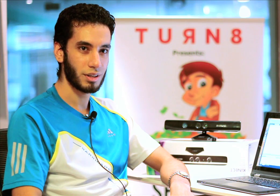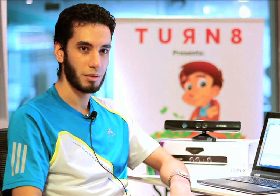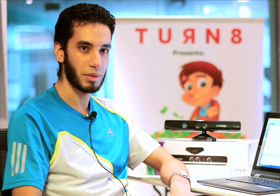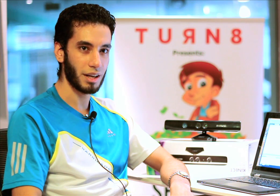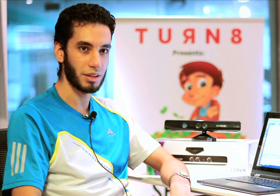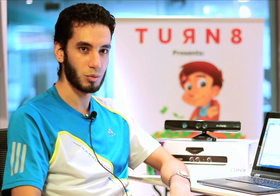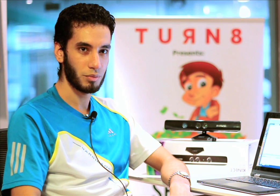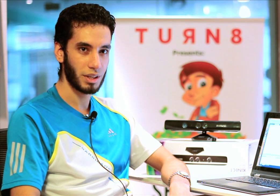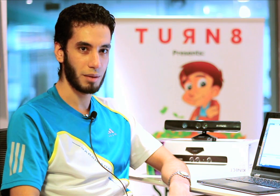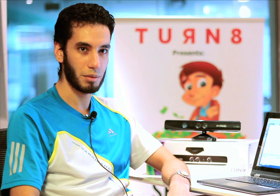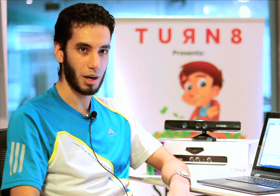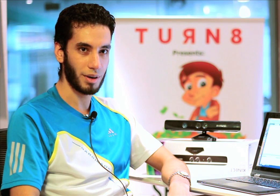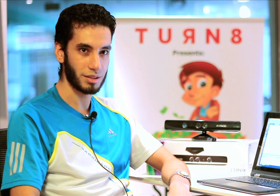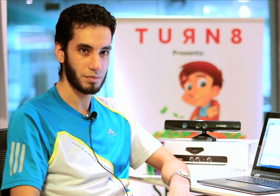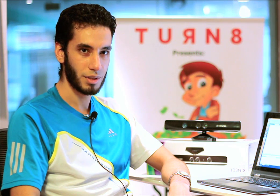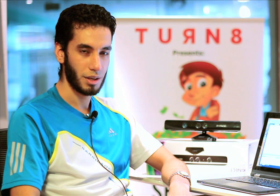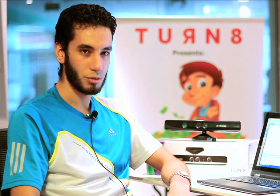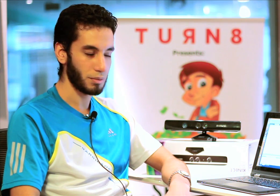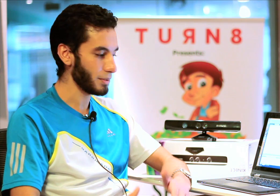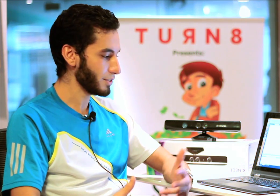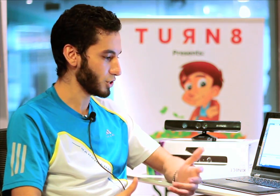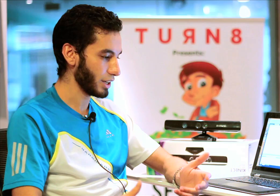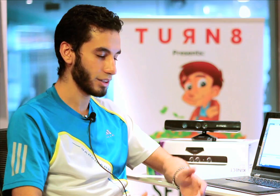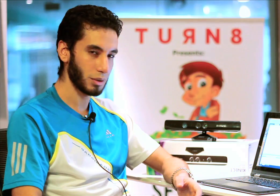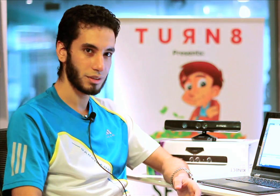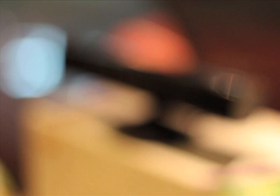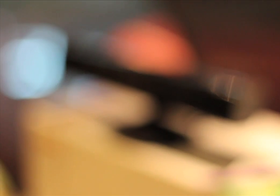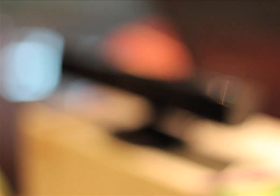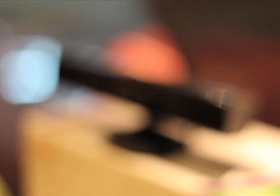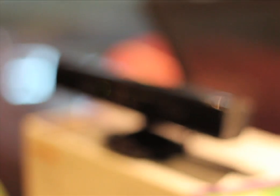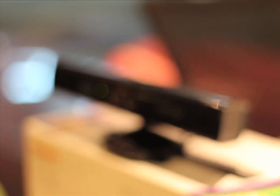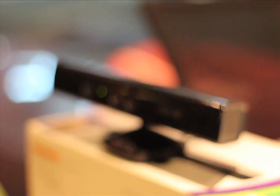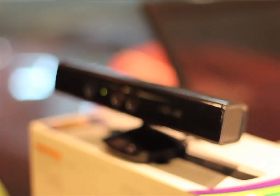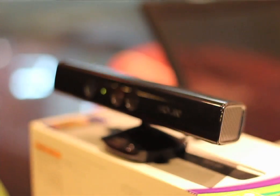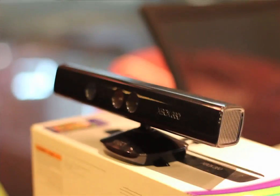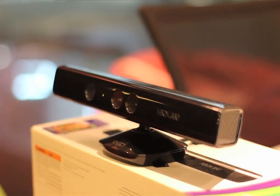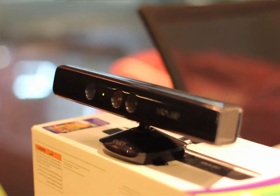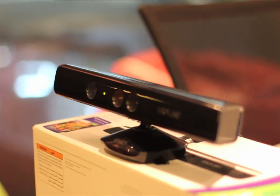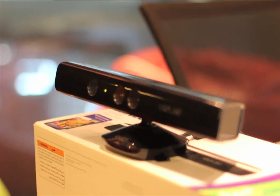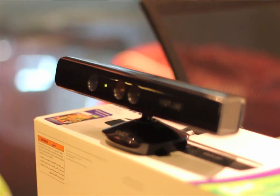بنقدمه كامل مع بعضيه شباب نفس الشكل دوت واحد